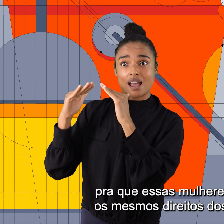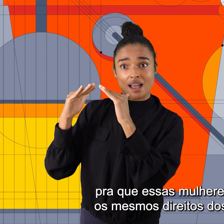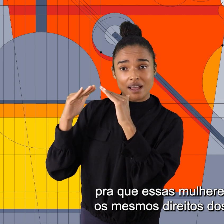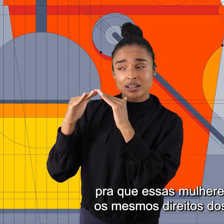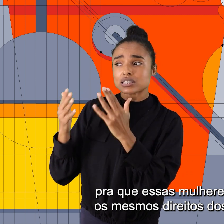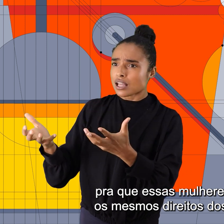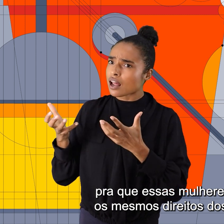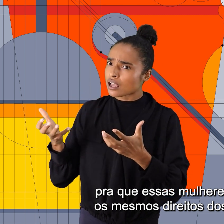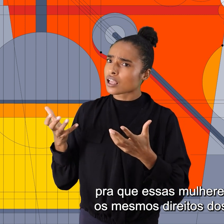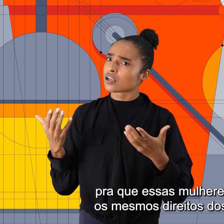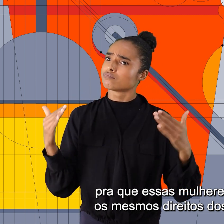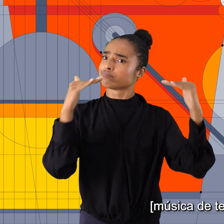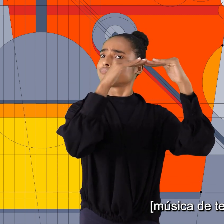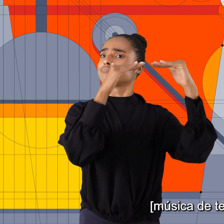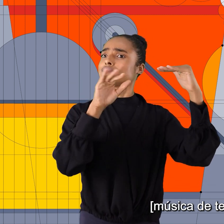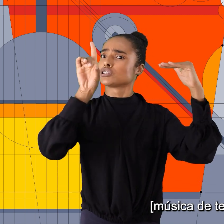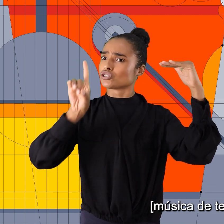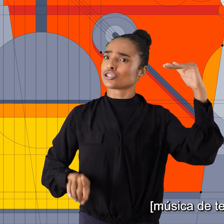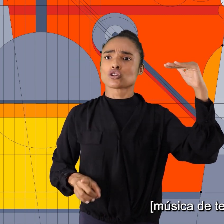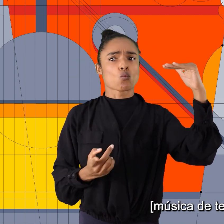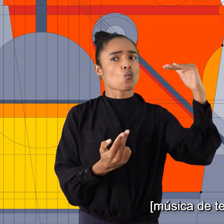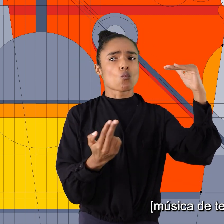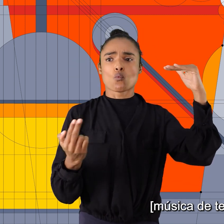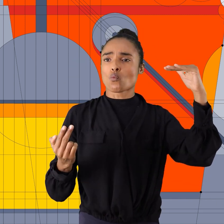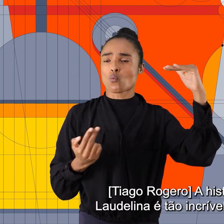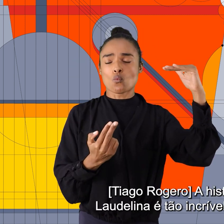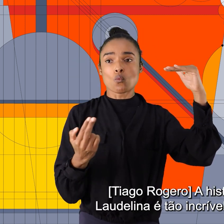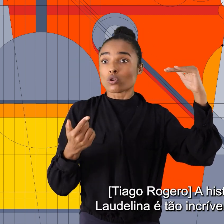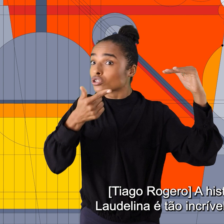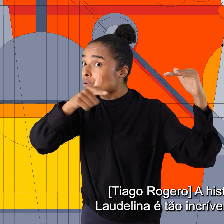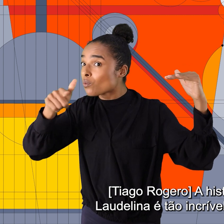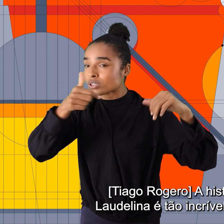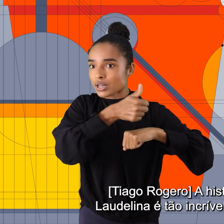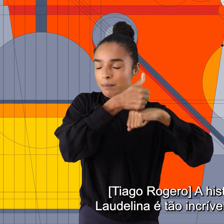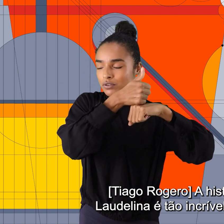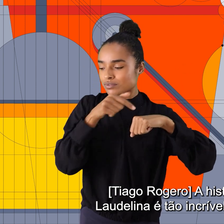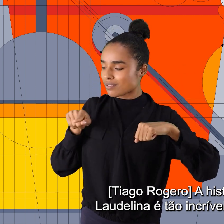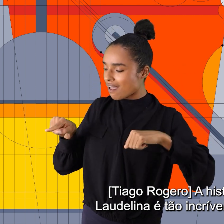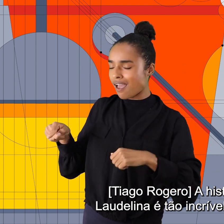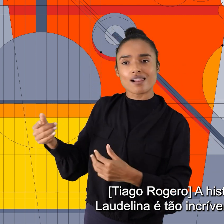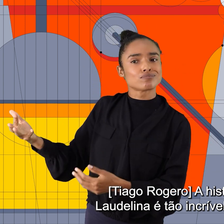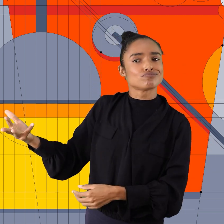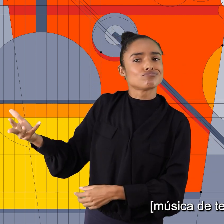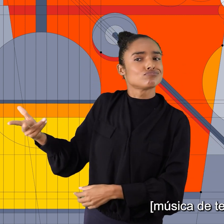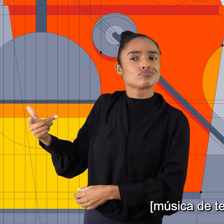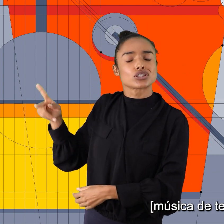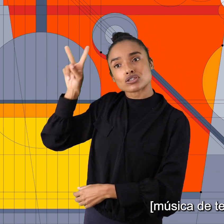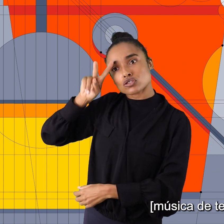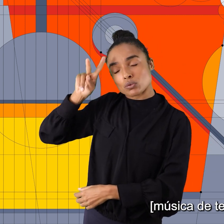os mesmos direitos dos trabalhadores. A história da Dona Laudelina é tão incrível que olha